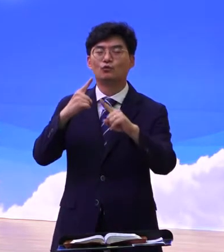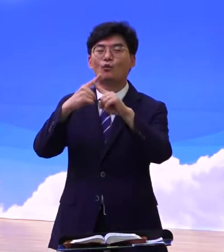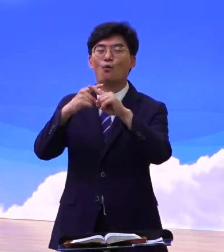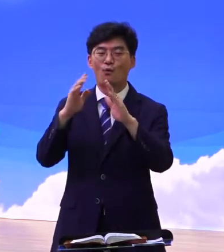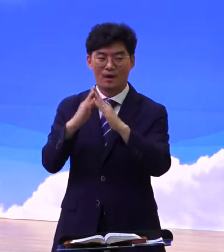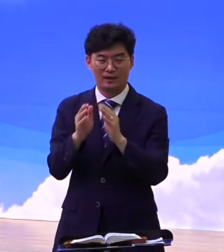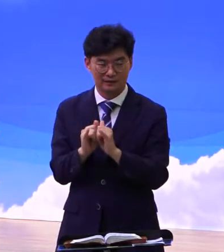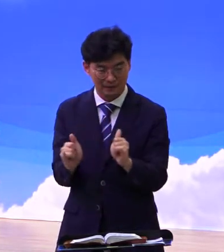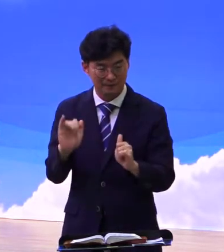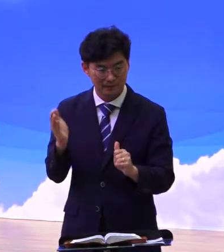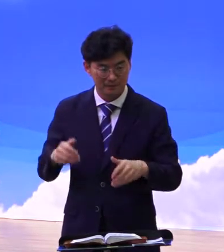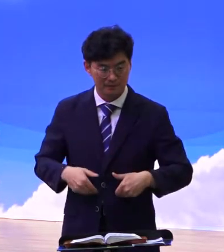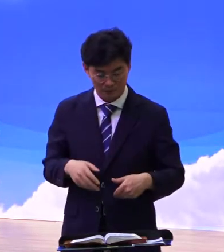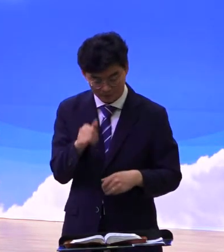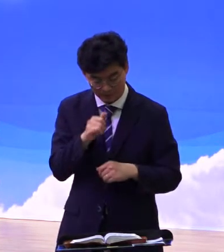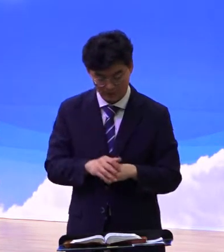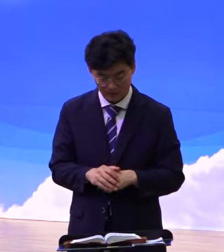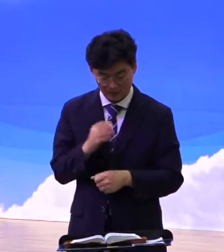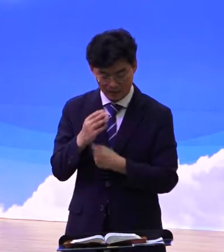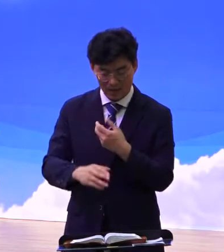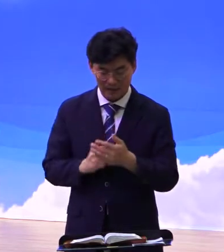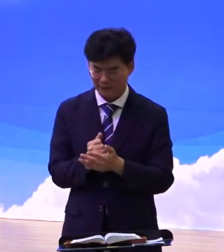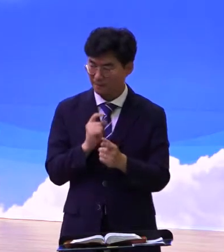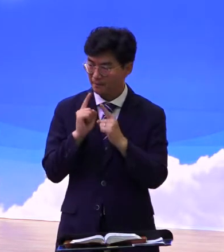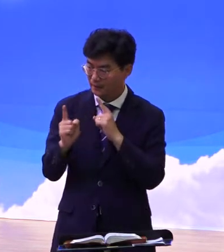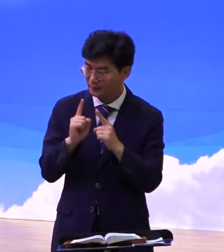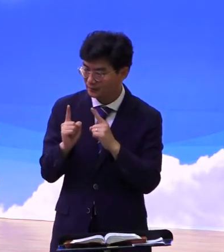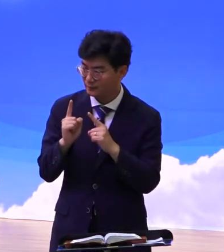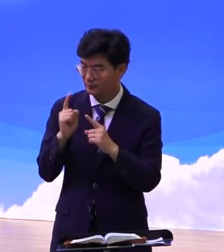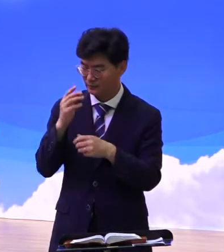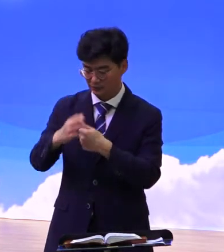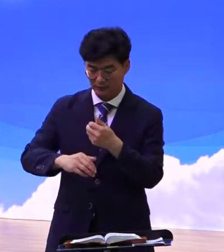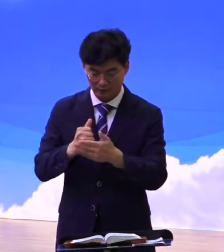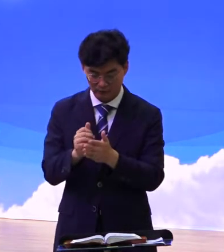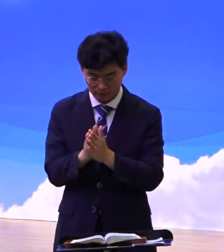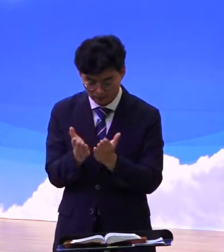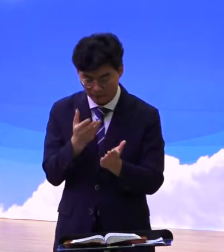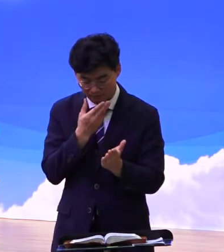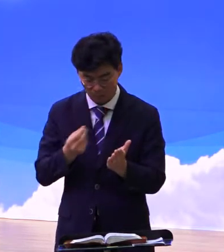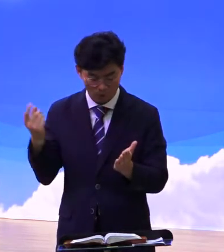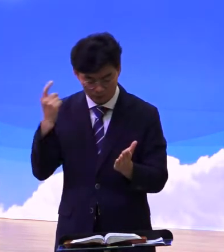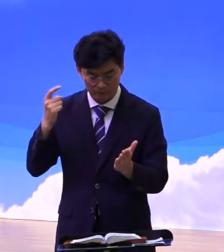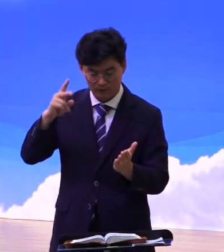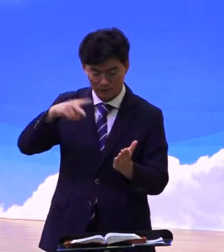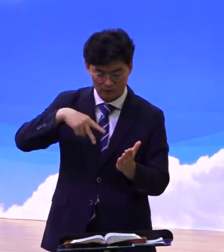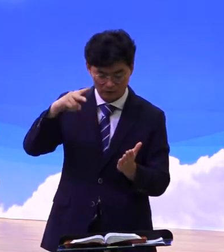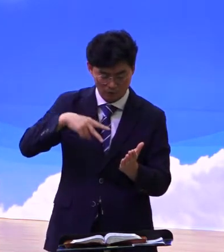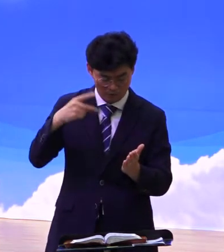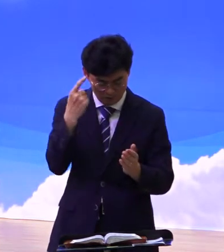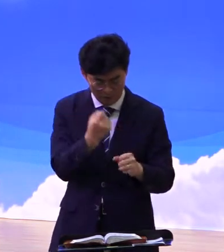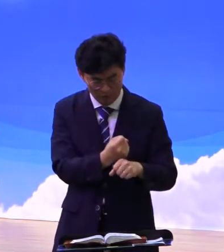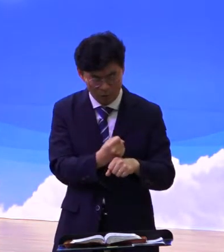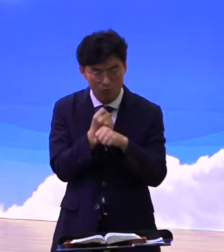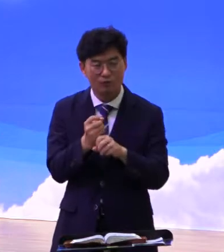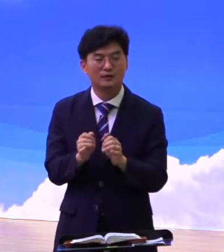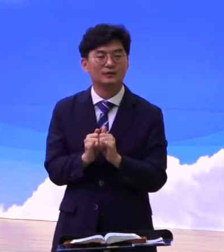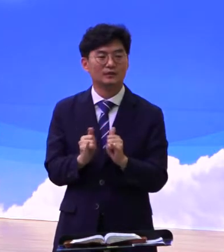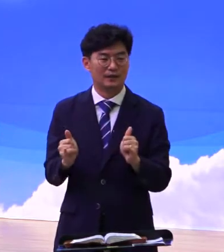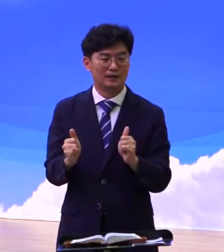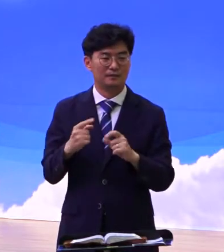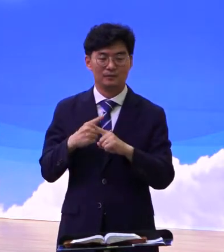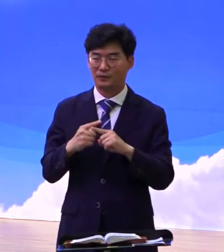그리고 하나님의 말씀인 이 성령의 검을 들고 세상에 나아가서 당당한 믿음의 용사로